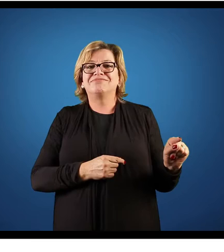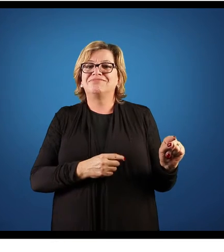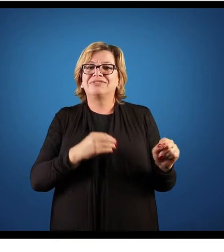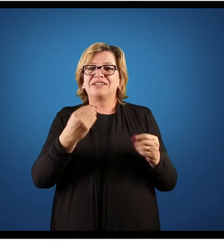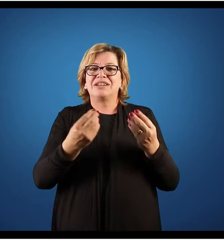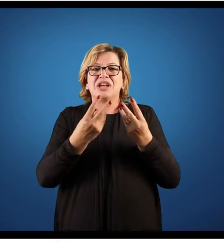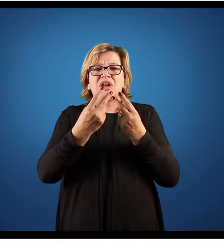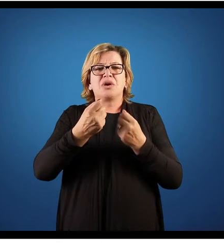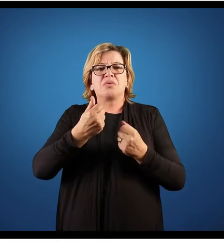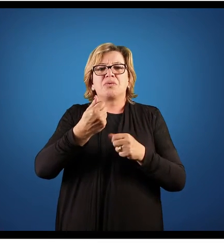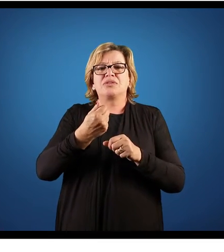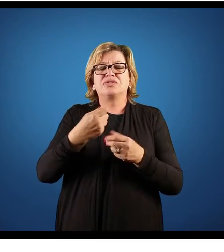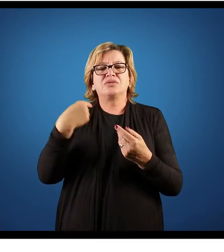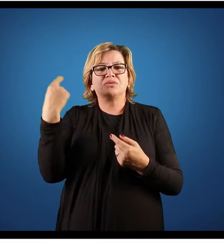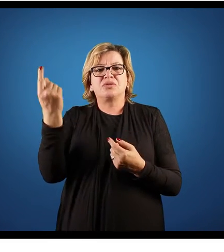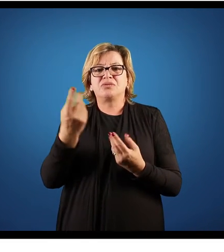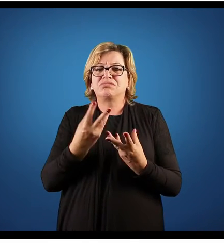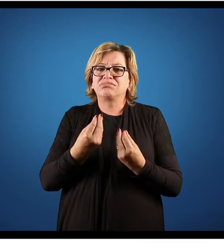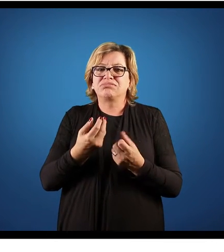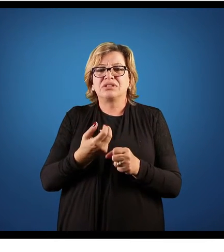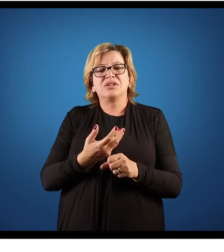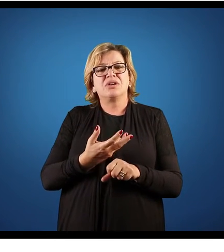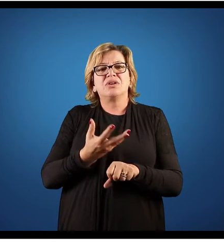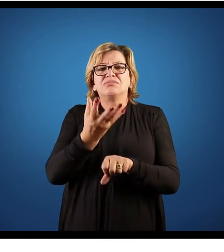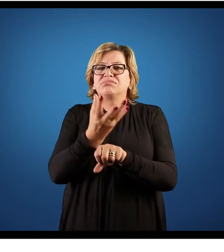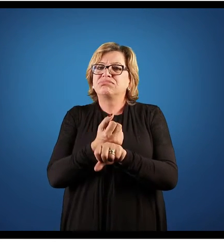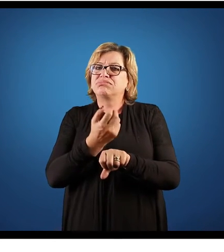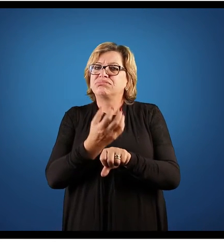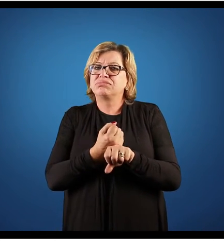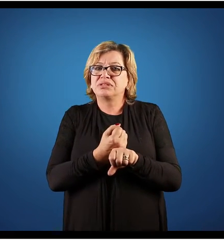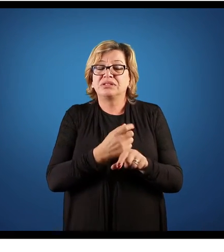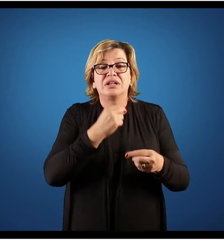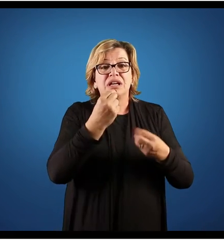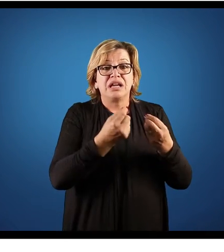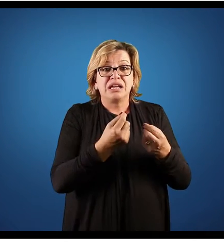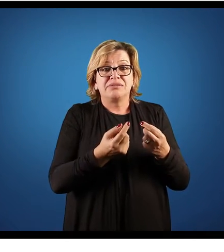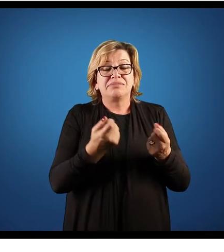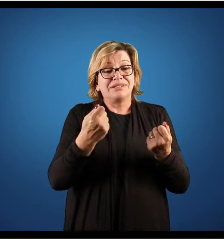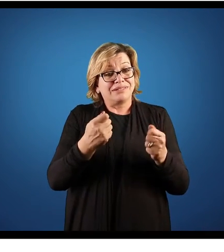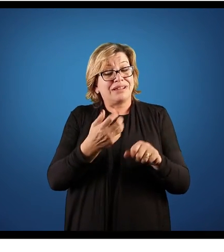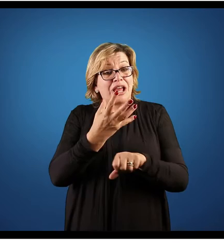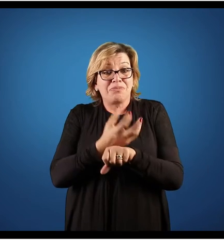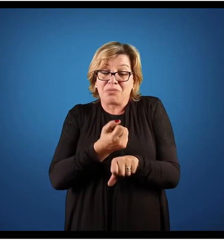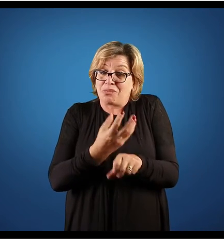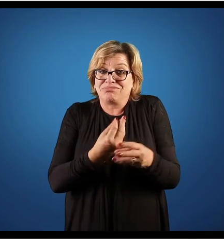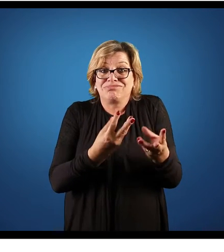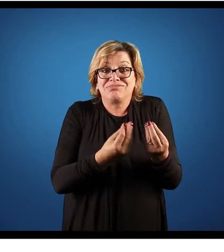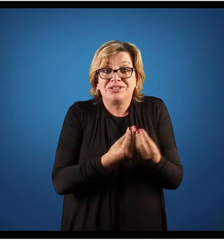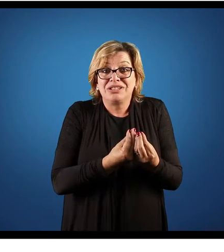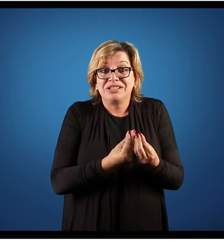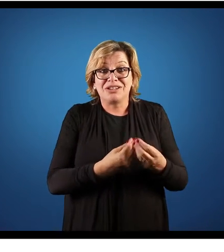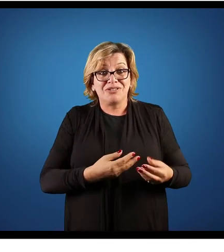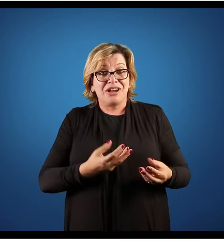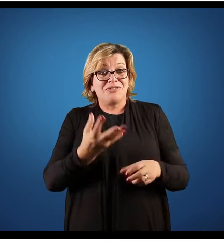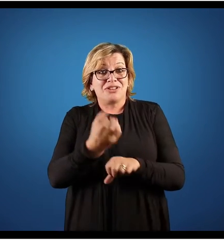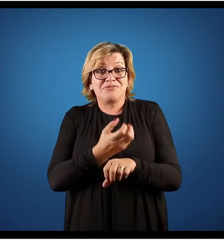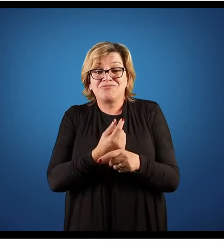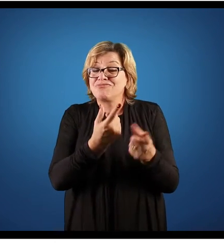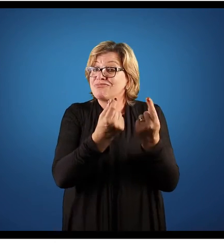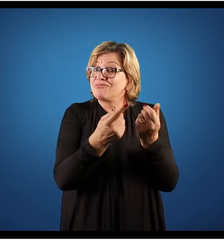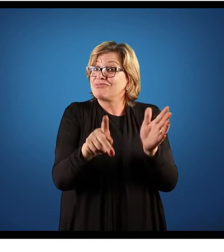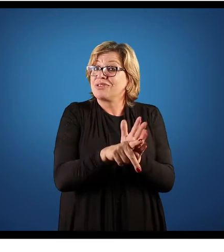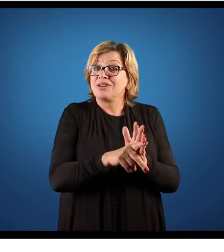quantidade de impostos que paga seria o cunho social seria justamente voltar a esses imposta em bem estar da população